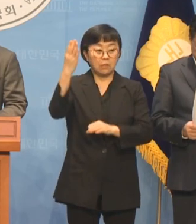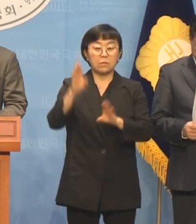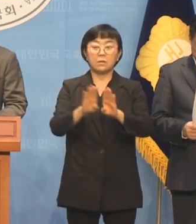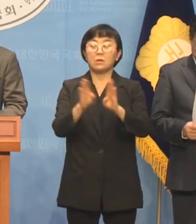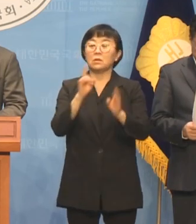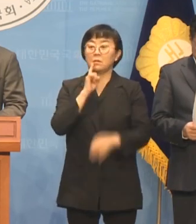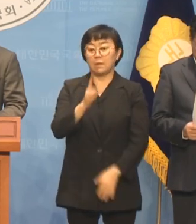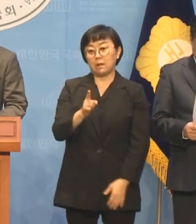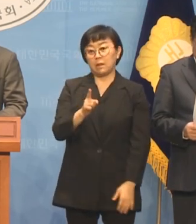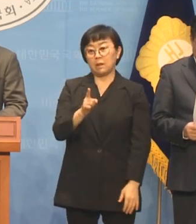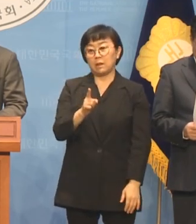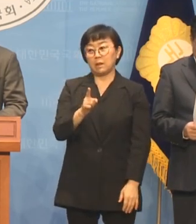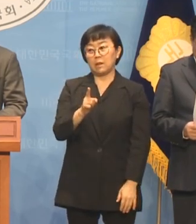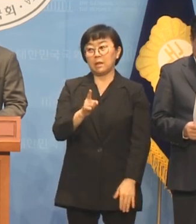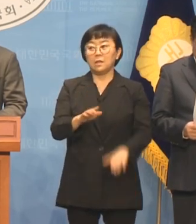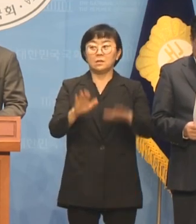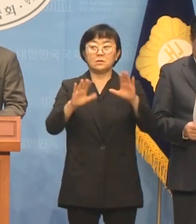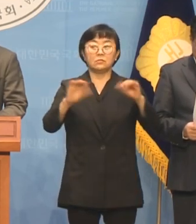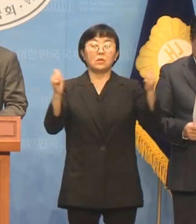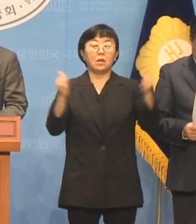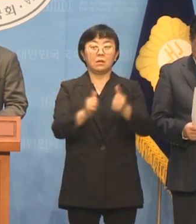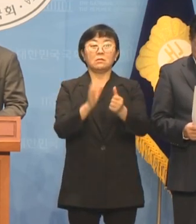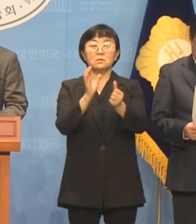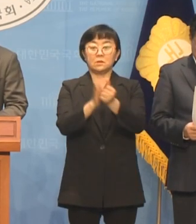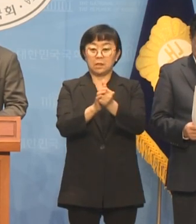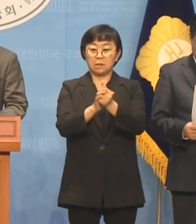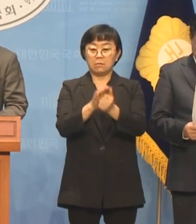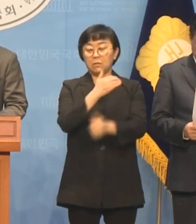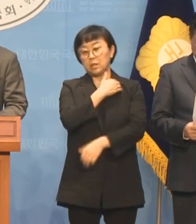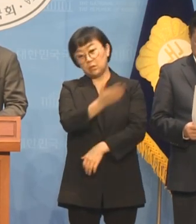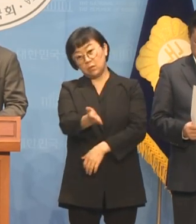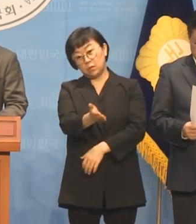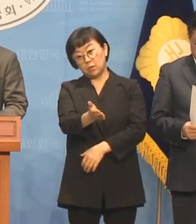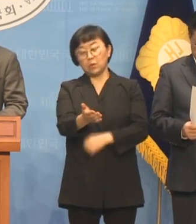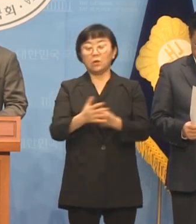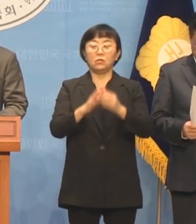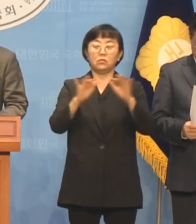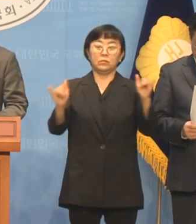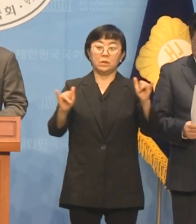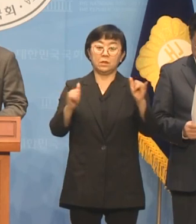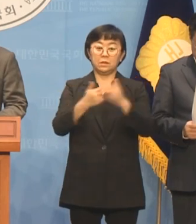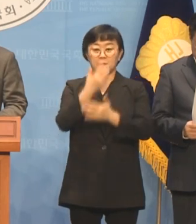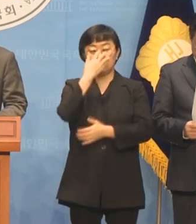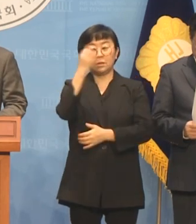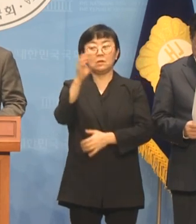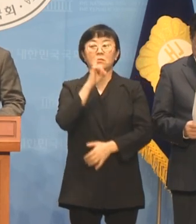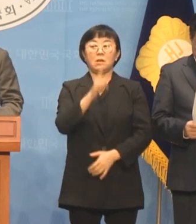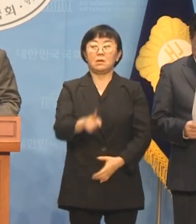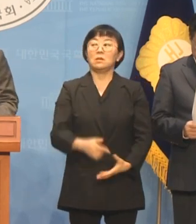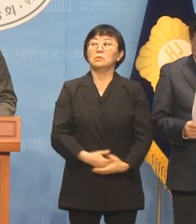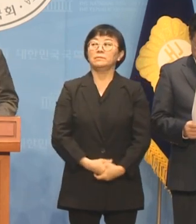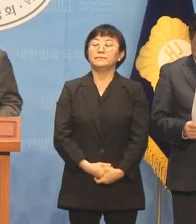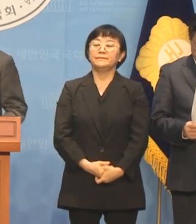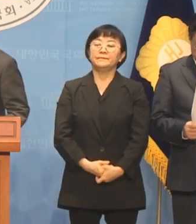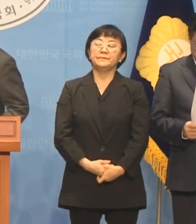일하겠다니 현재 국회의원에게 주어진 책임은 내팽개치고 국민을 기망하는 말입니다.